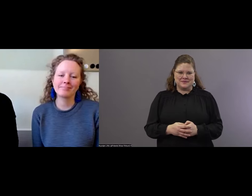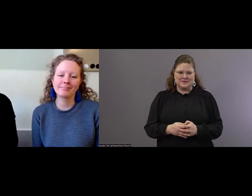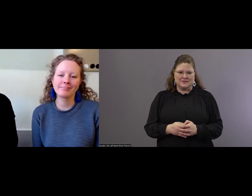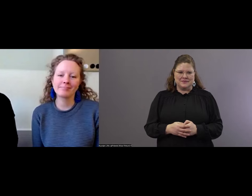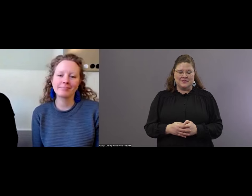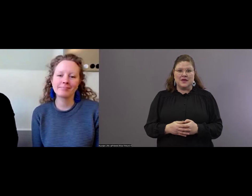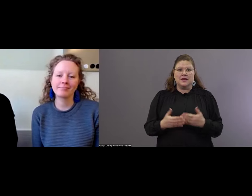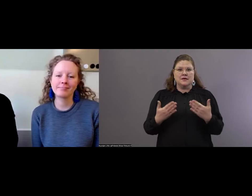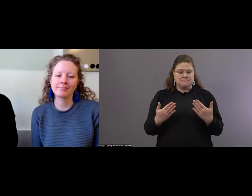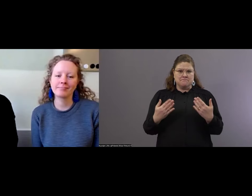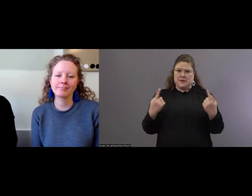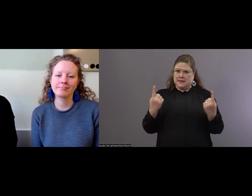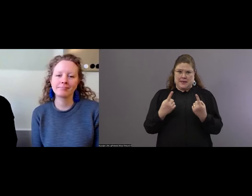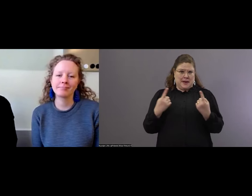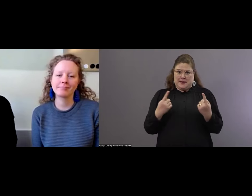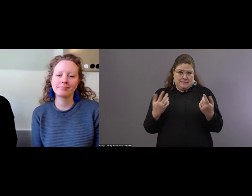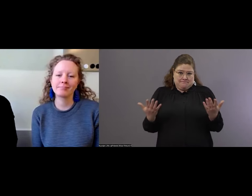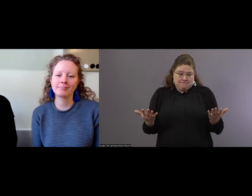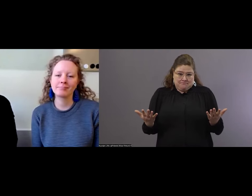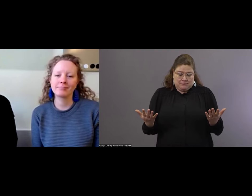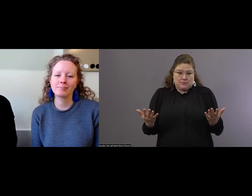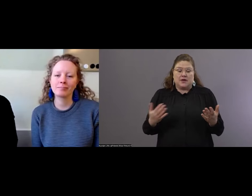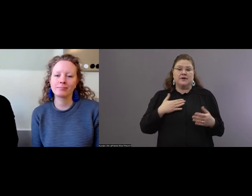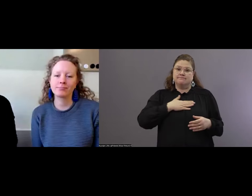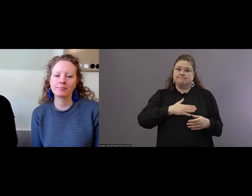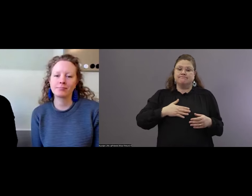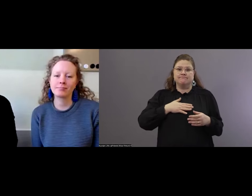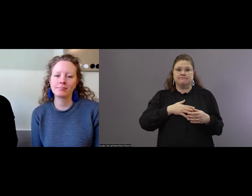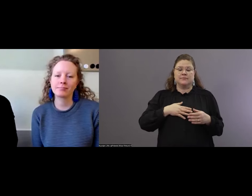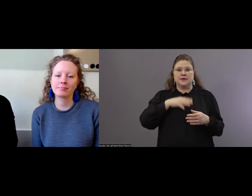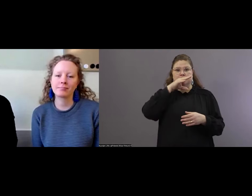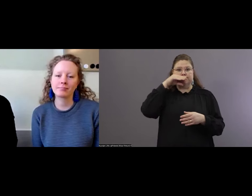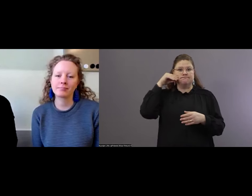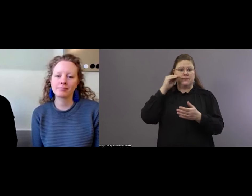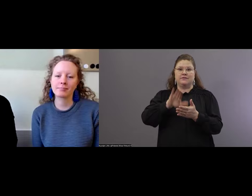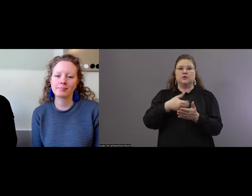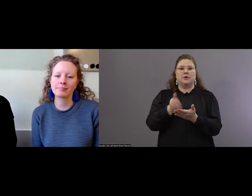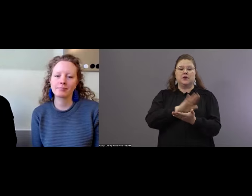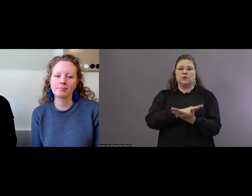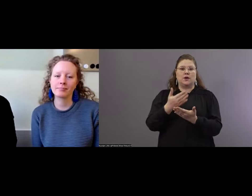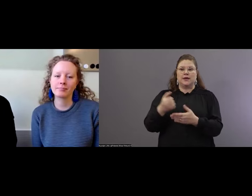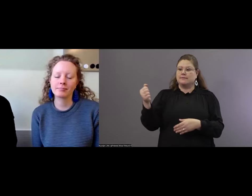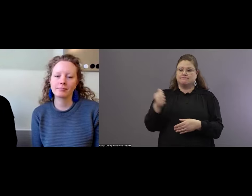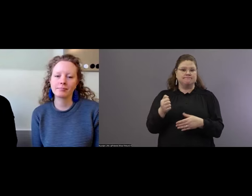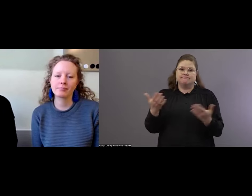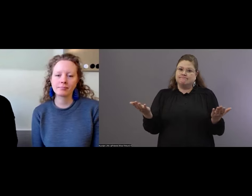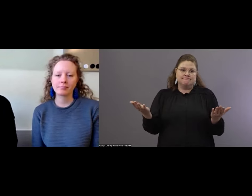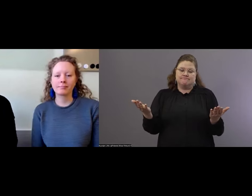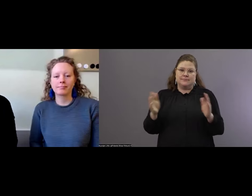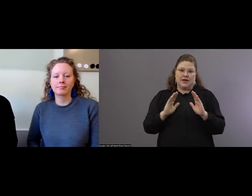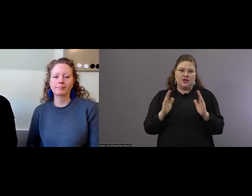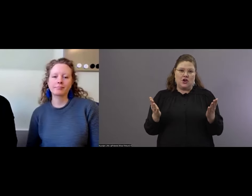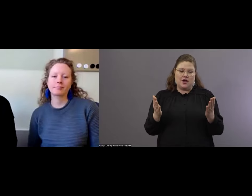Tänään on semmoinen tilanne meillä, että emme valitettavasti saaneet suomenruotsalaisen viittomakielen tulkkeja paikalle